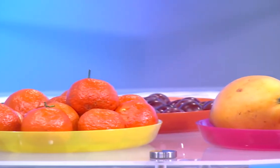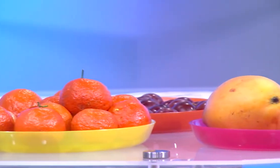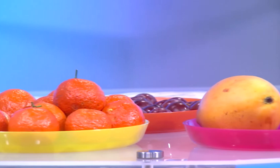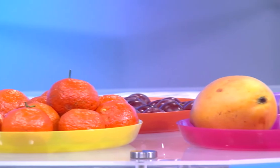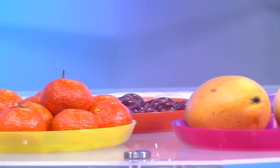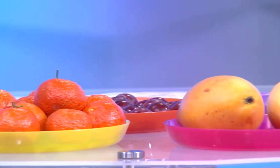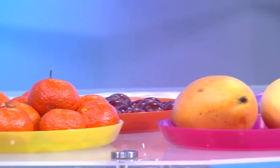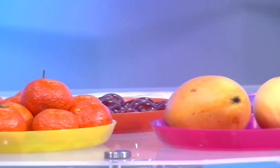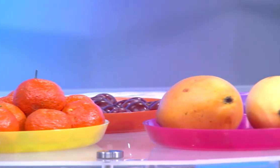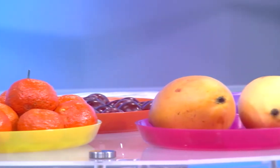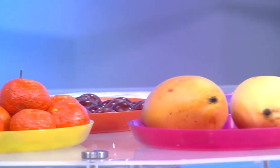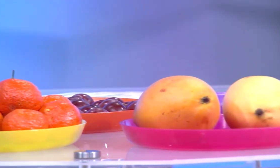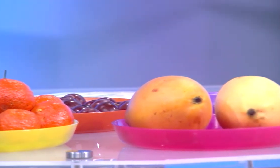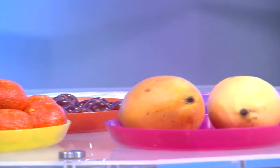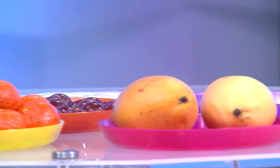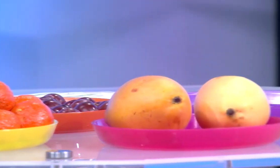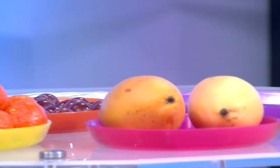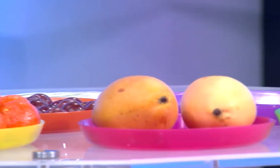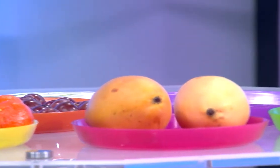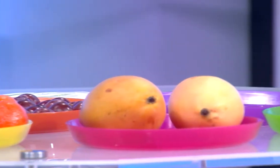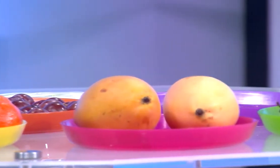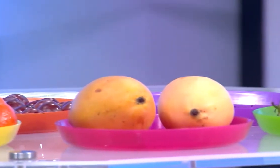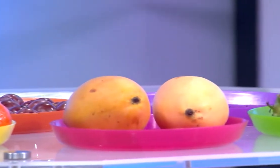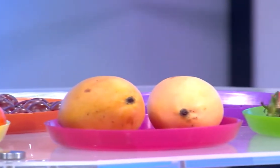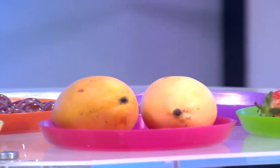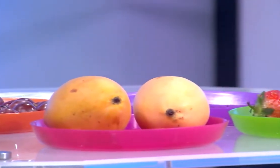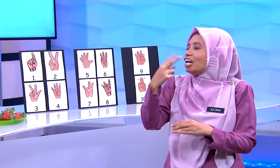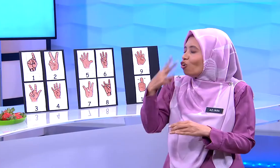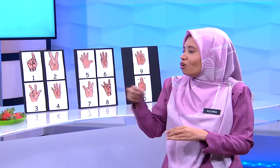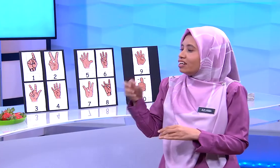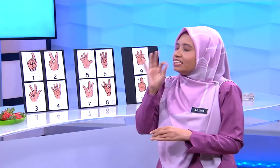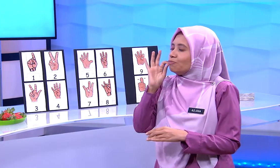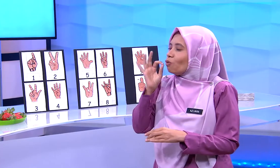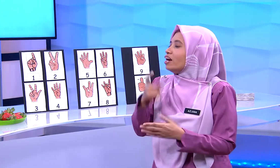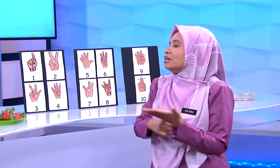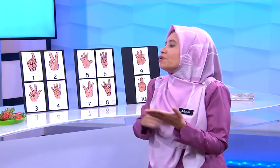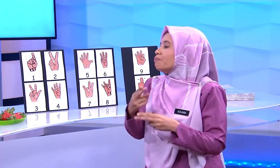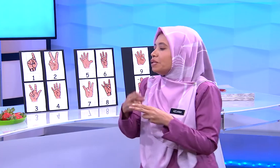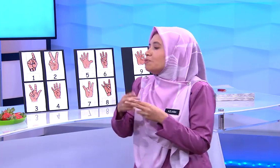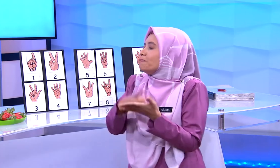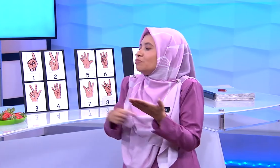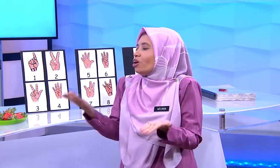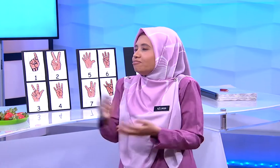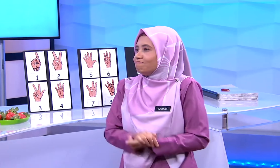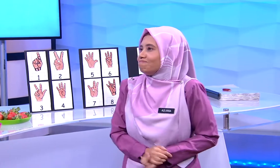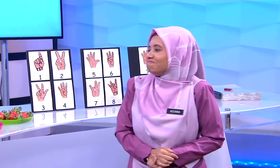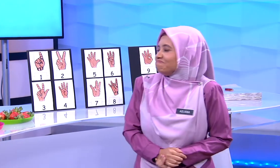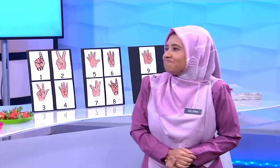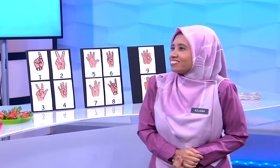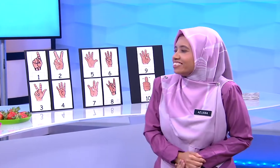abuaye timiti icube lah abang event tengok ini buah namanya pertama Porsche nih